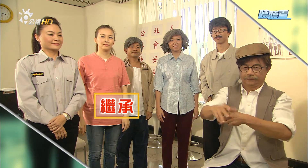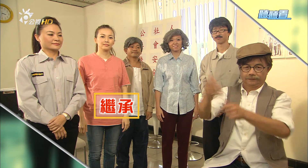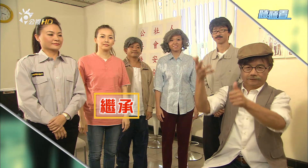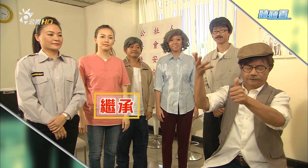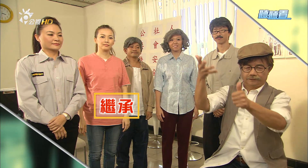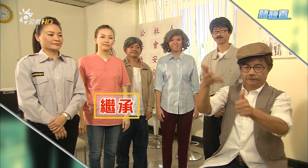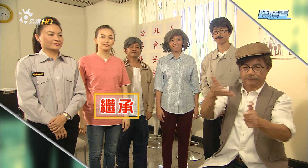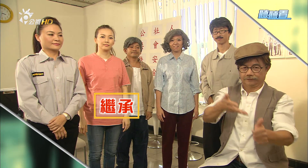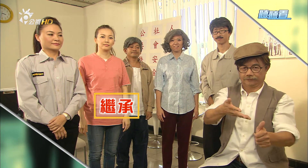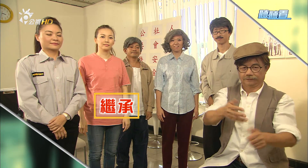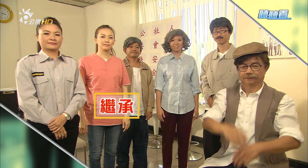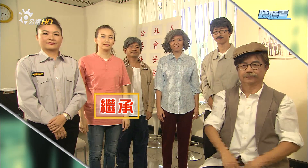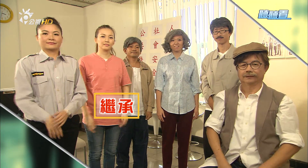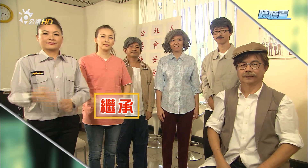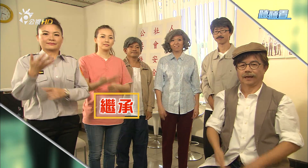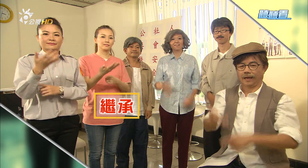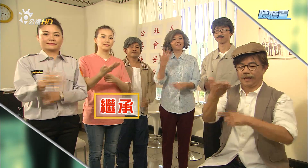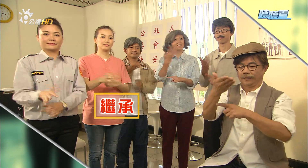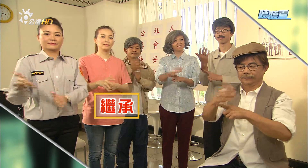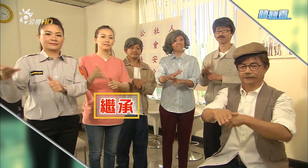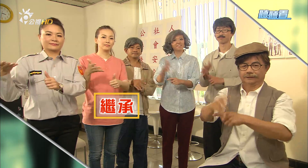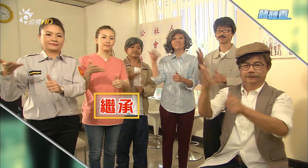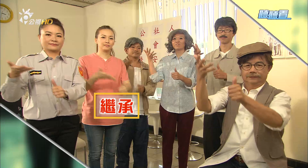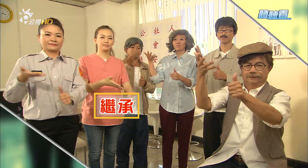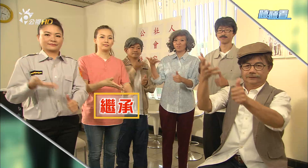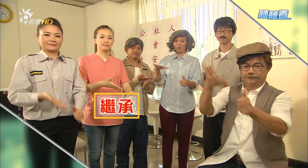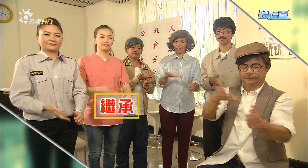继承 继承，